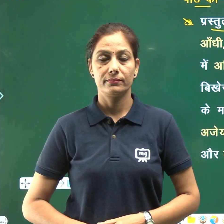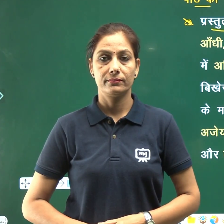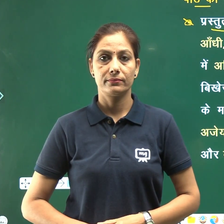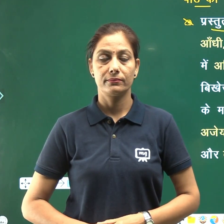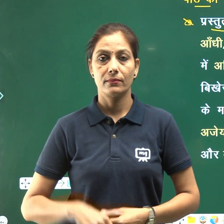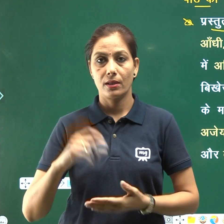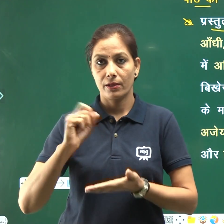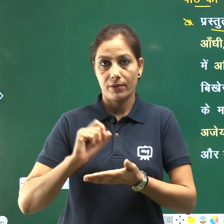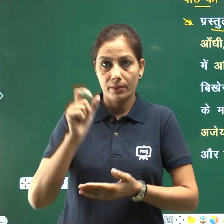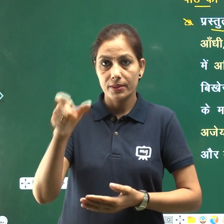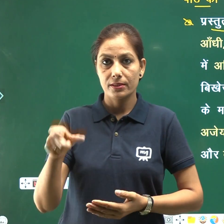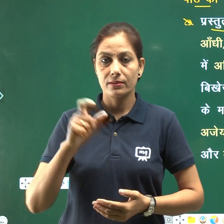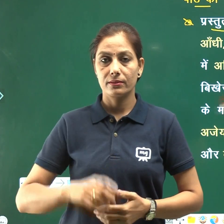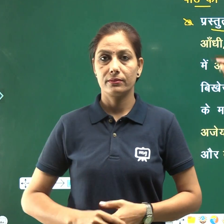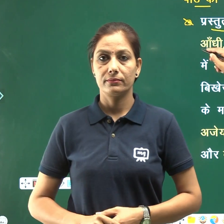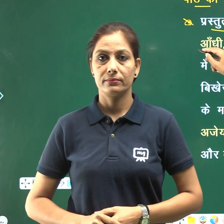लेखक